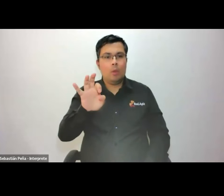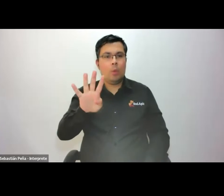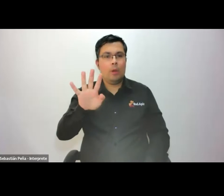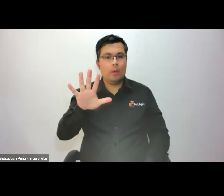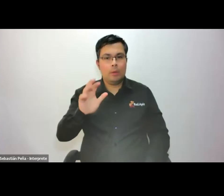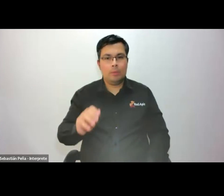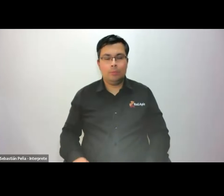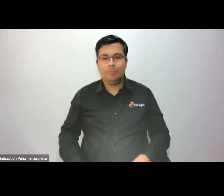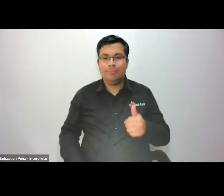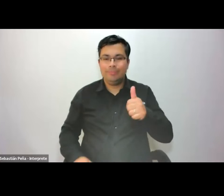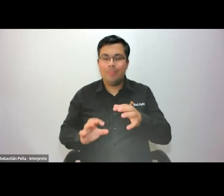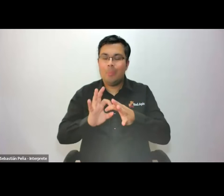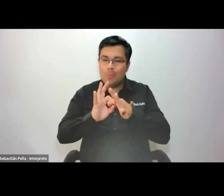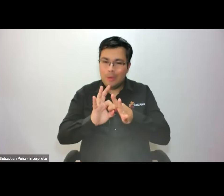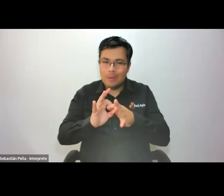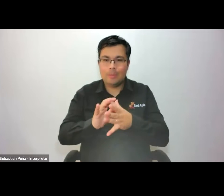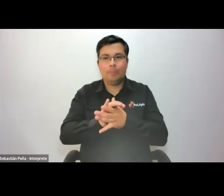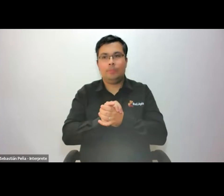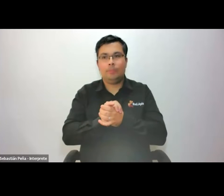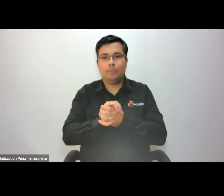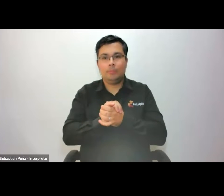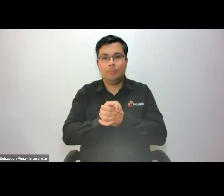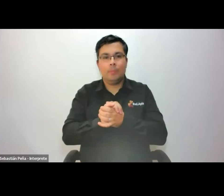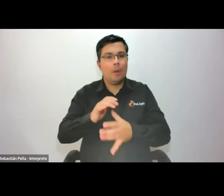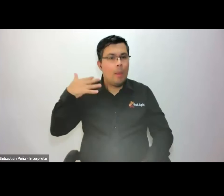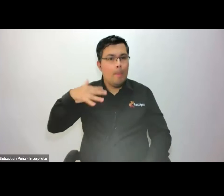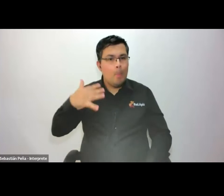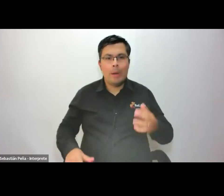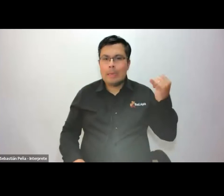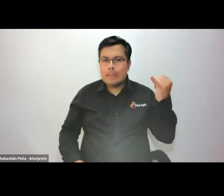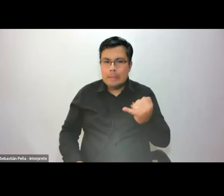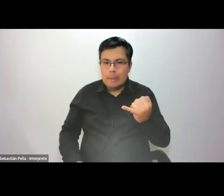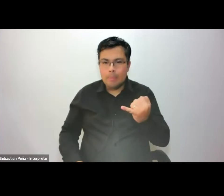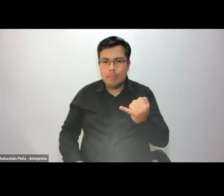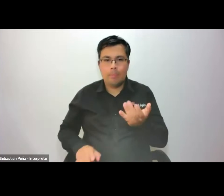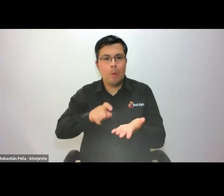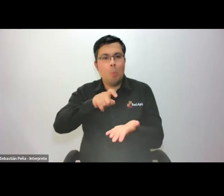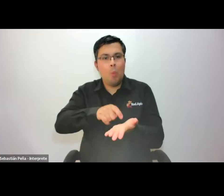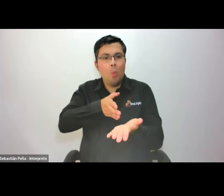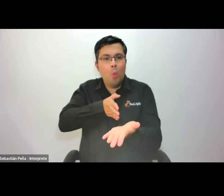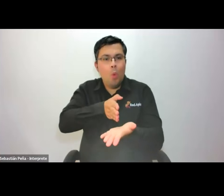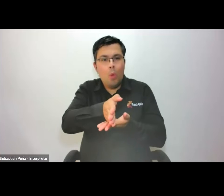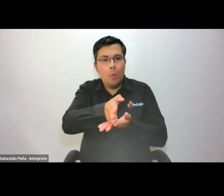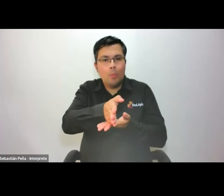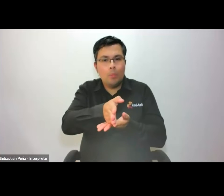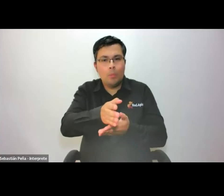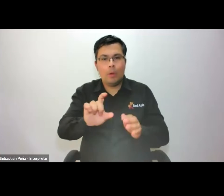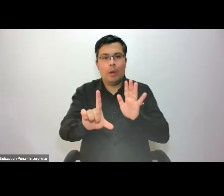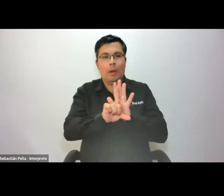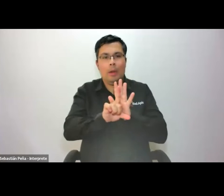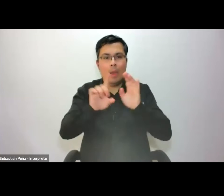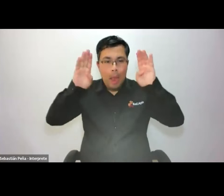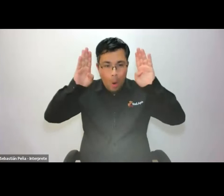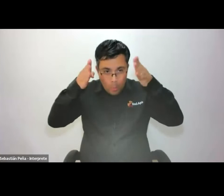Gracias, Débora. Es importante siempre tener como punto de partida que la ley de autismo, la ley